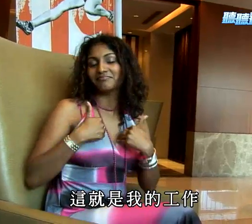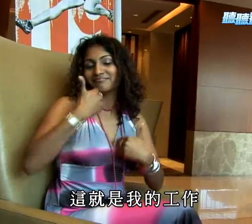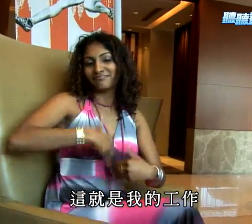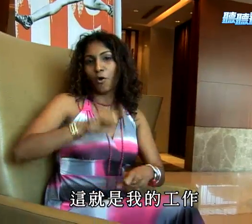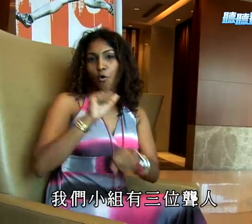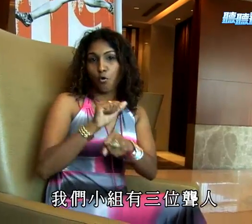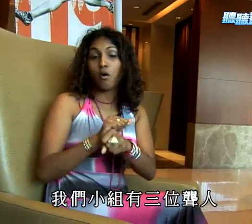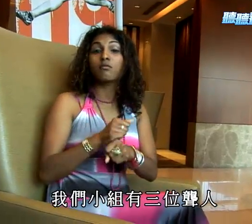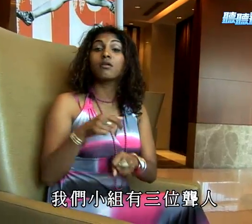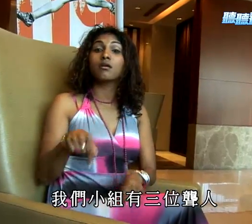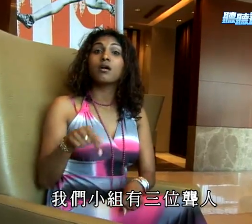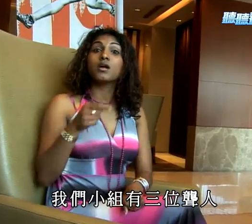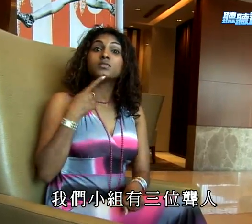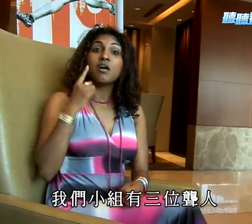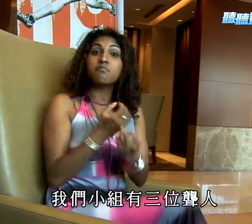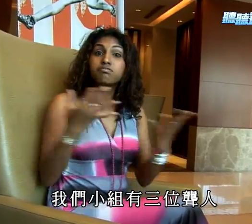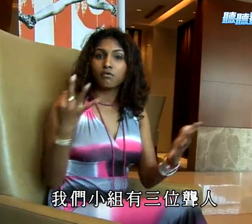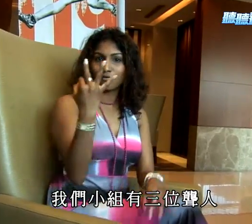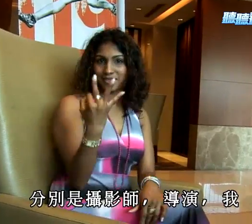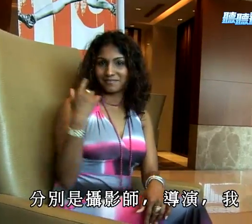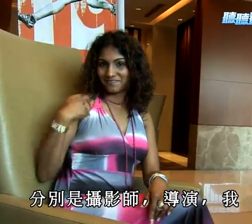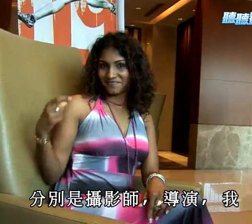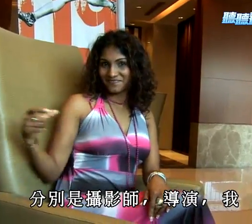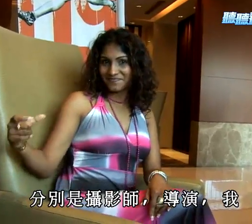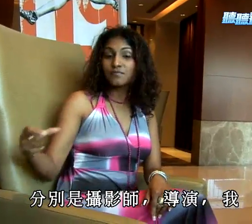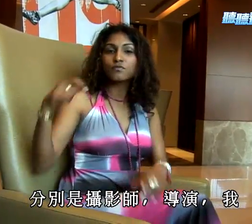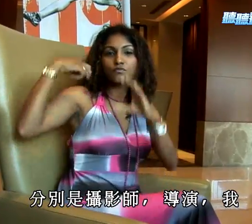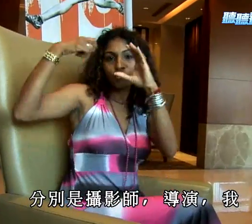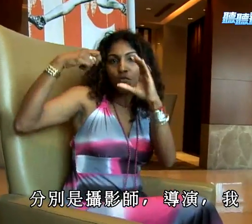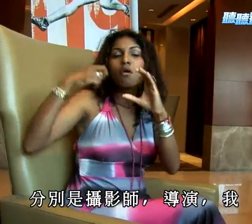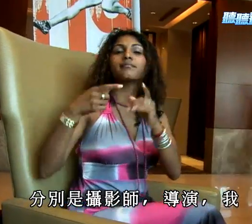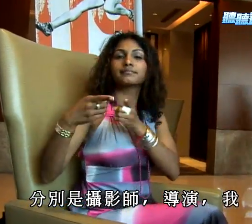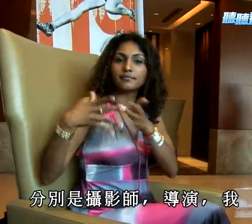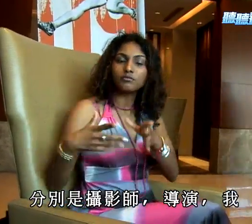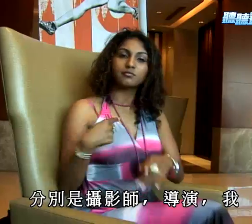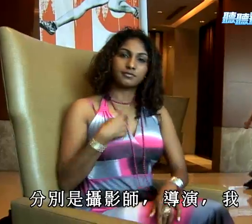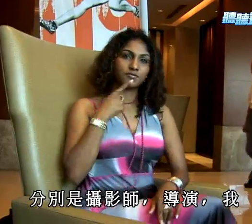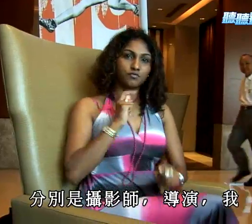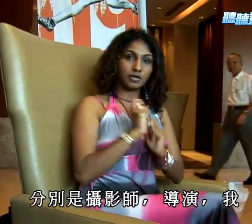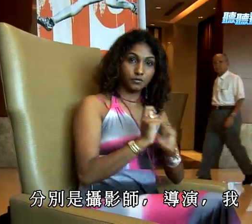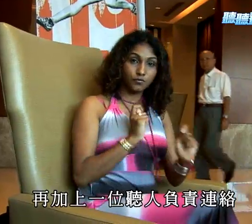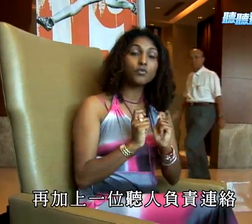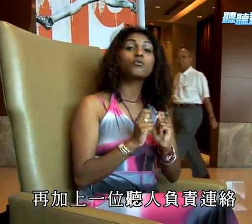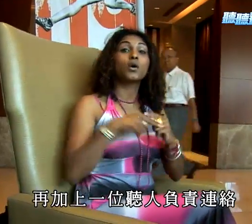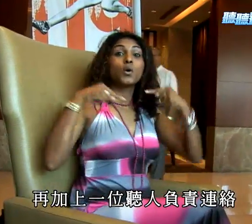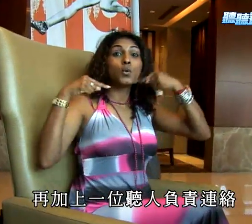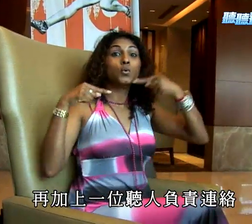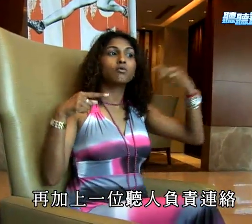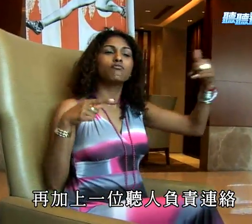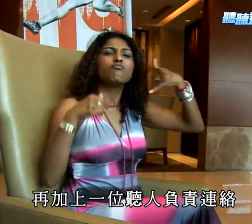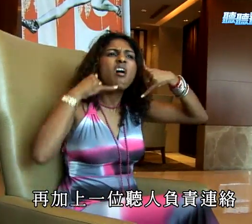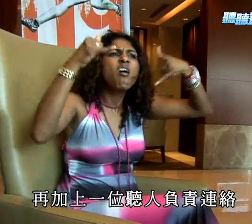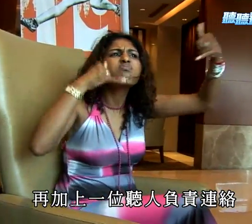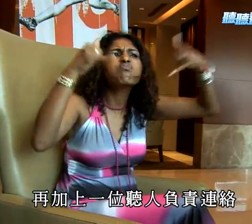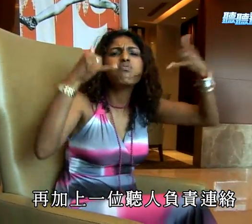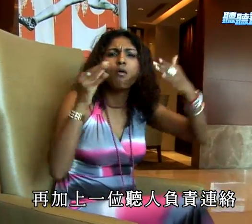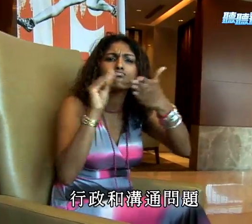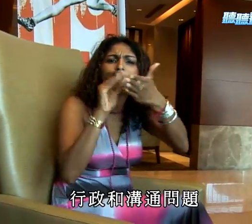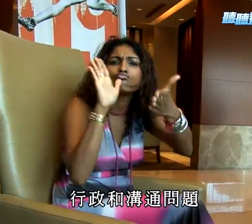我们小组有三位聋人，分别是摄影师、导演、我，再加上一位听人负责联络、行政和